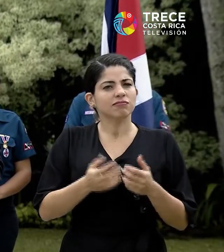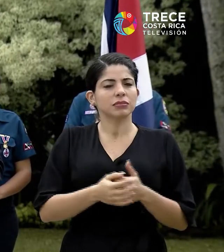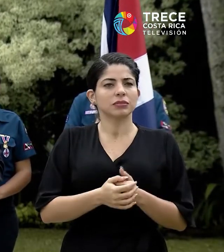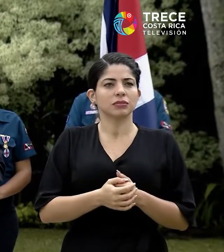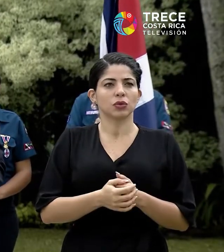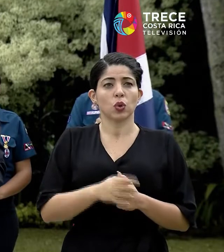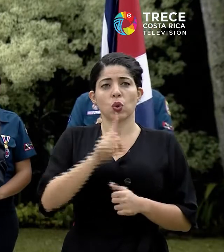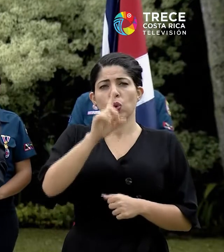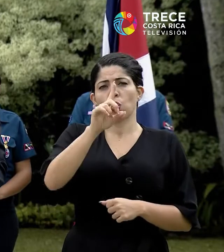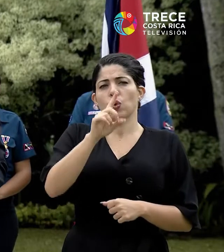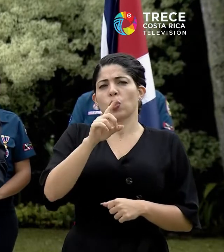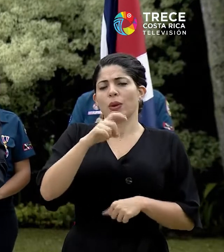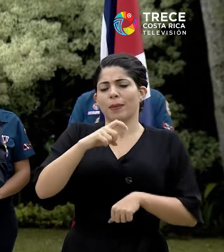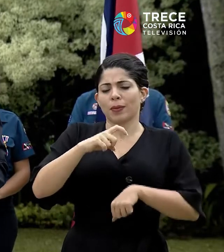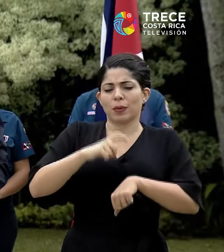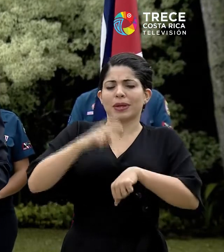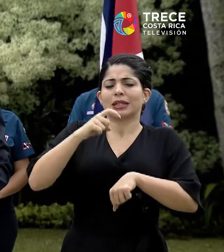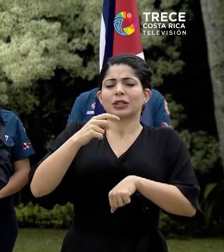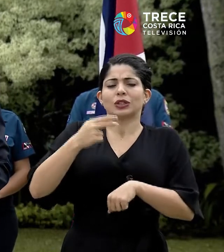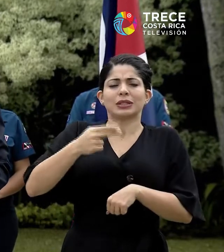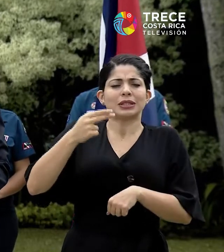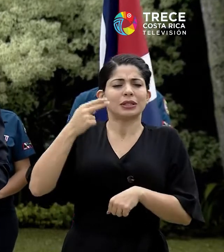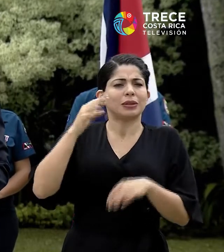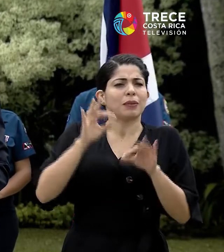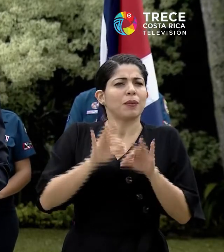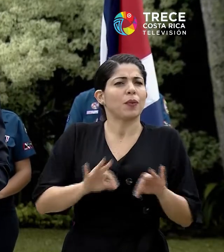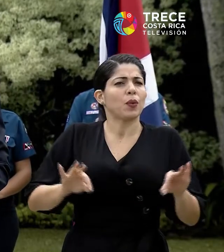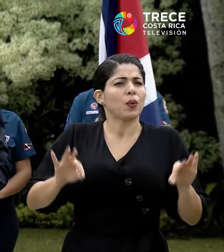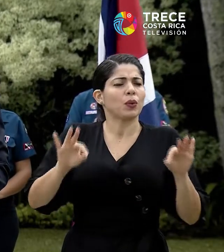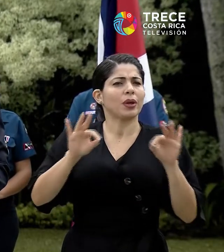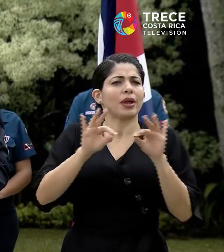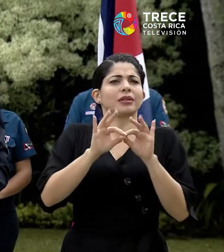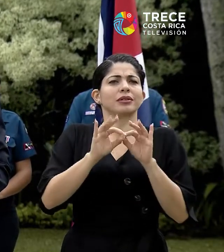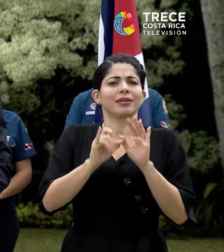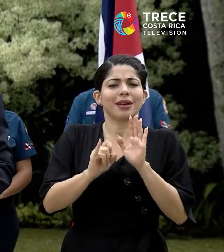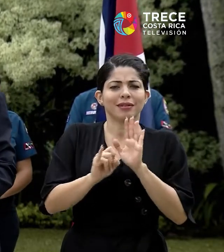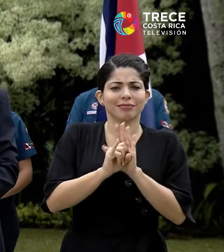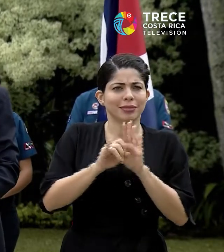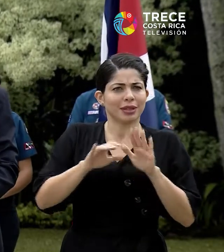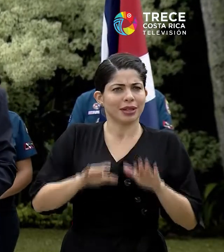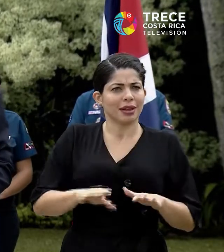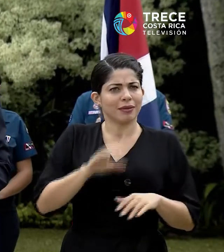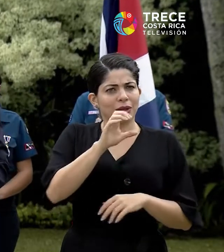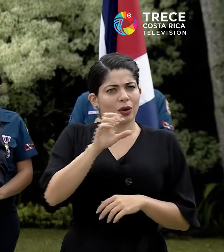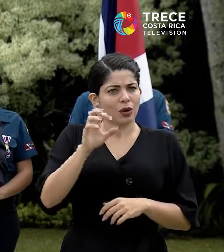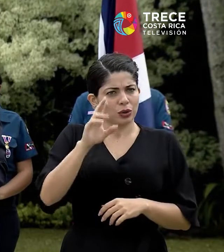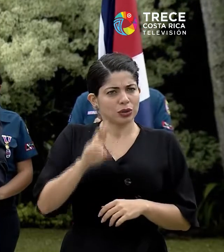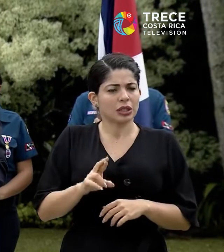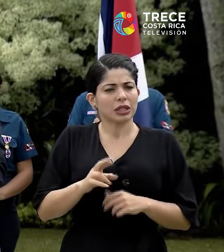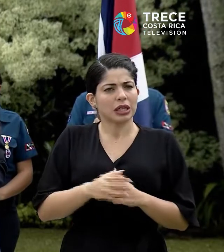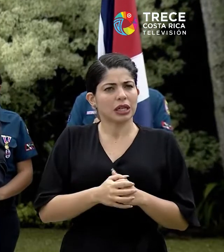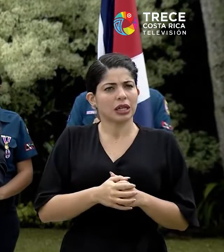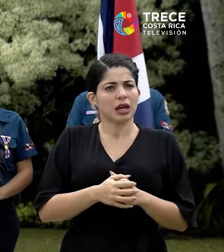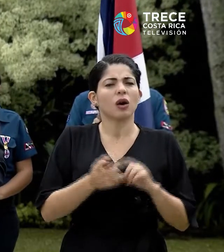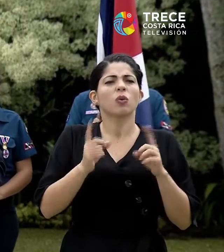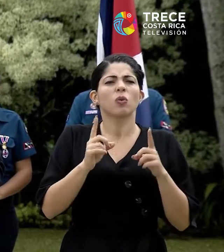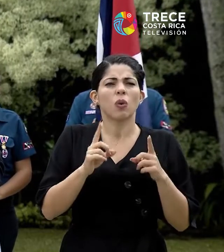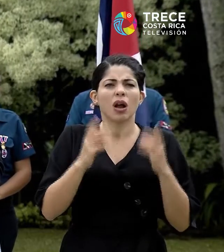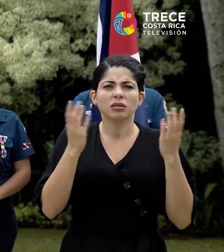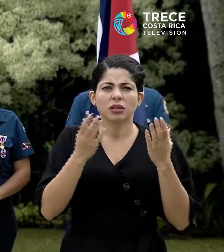uno de los hitos históricos centrales de la idiosincrasia de nuestro país, como lo es la abolición